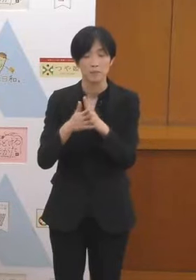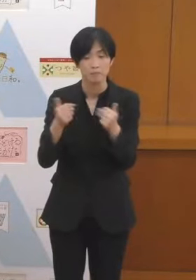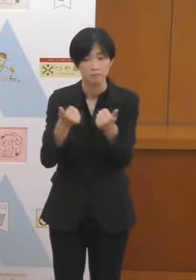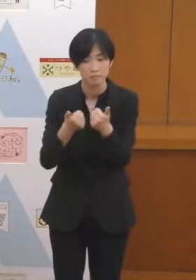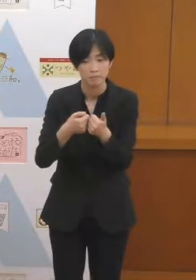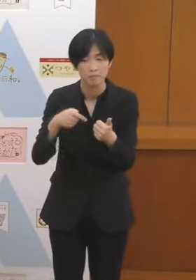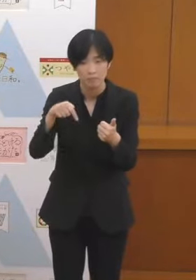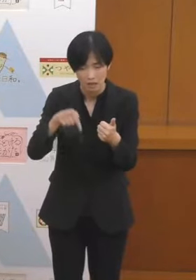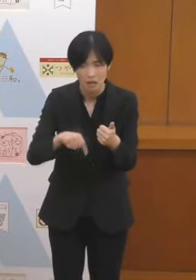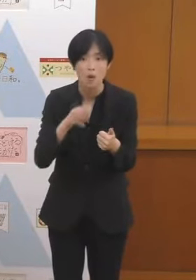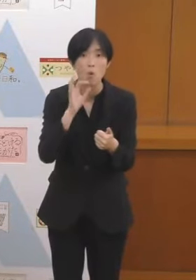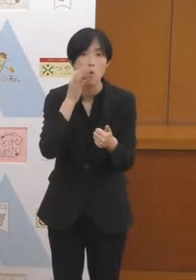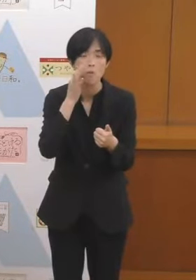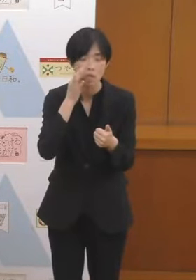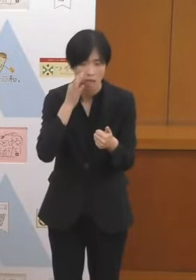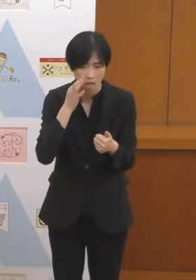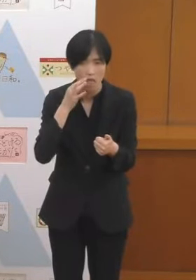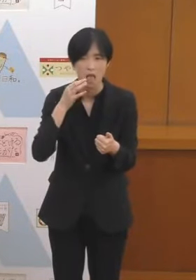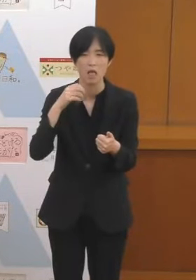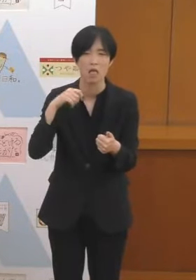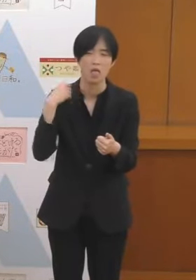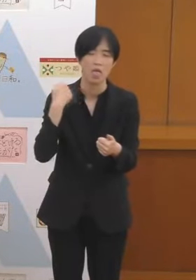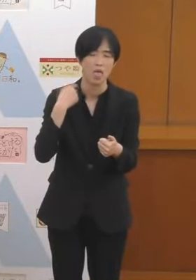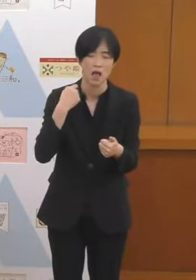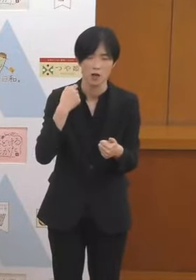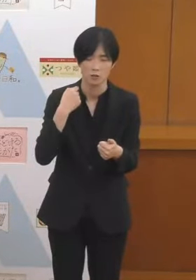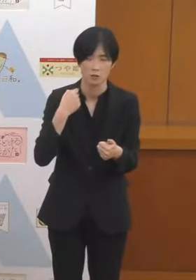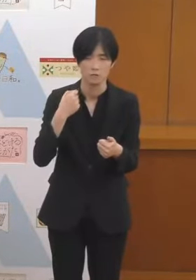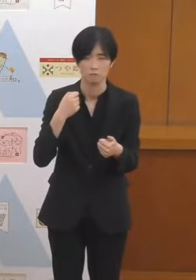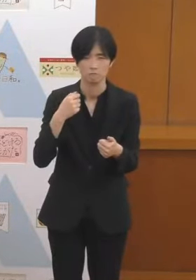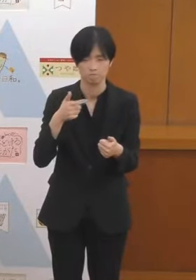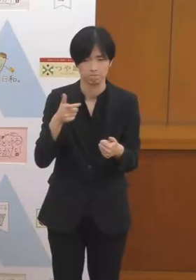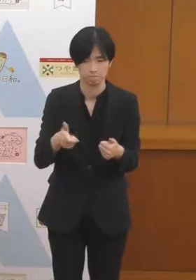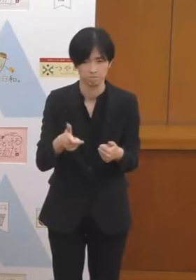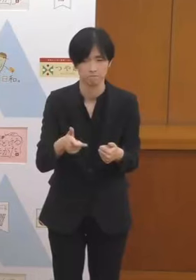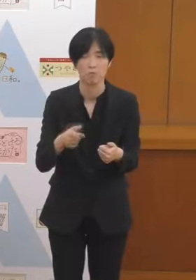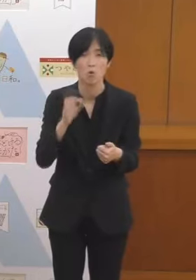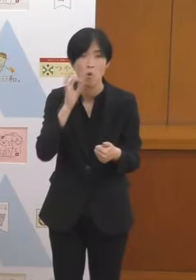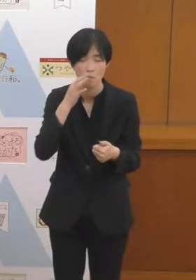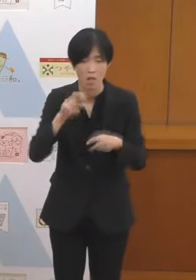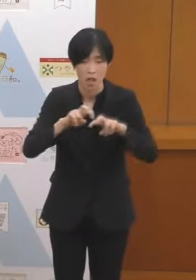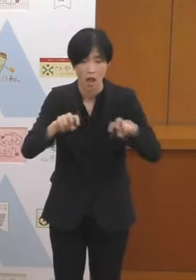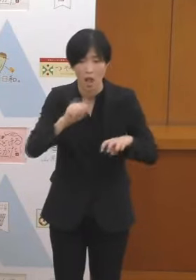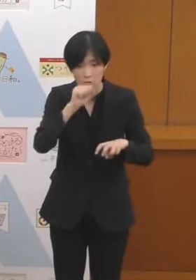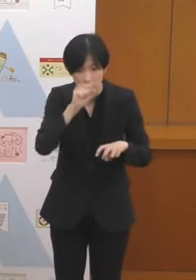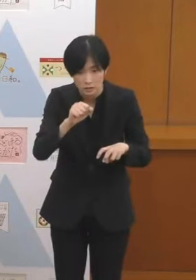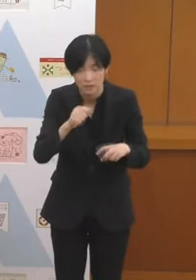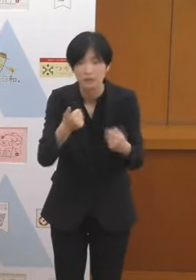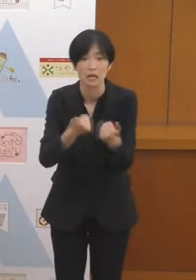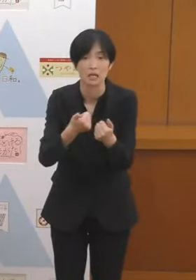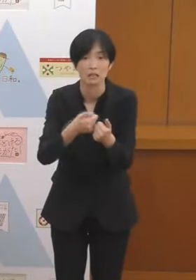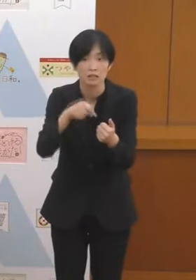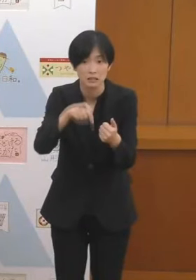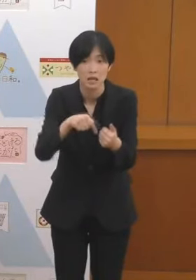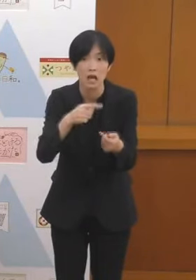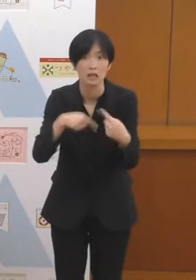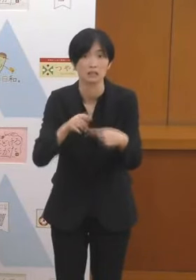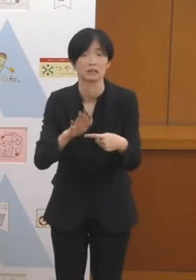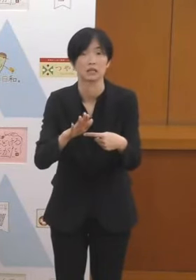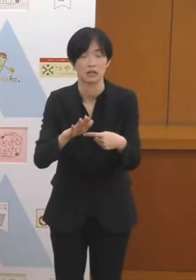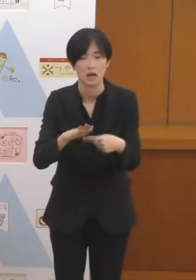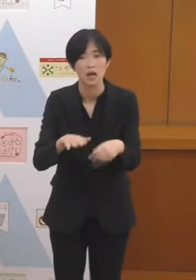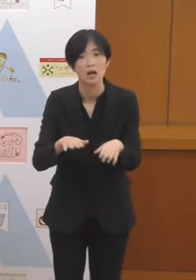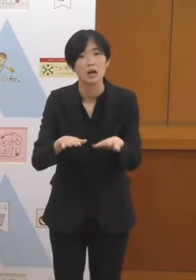ま改良というかあの開発していこうという話になってるんですけれどもまま言える時点で今どういう状況で